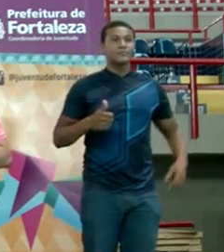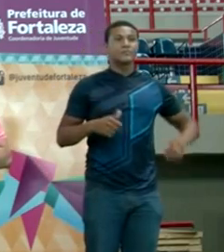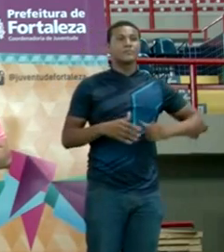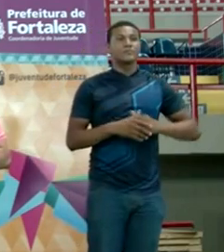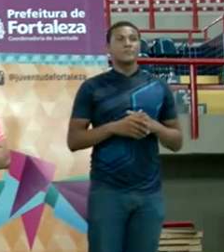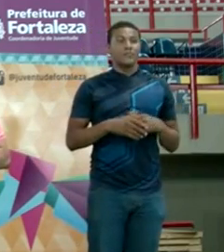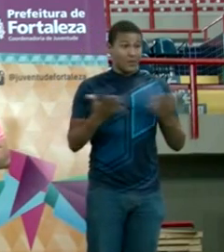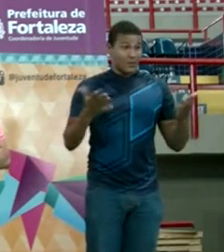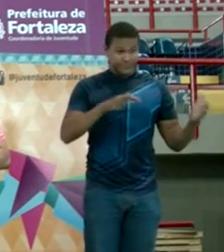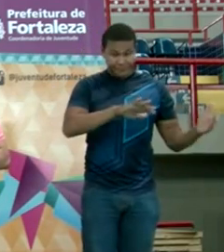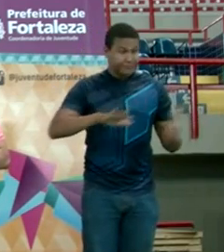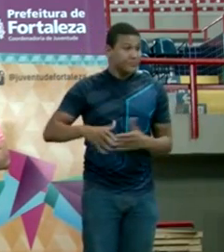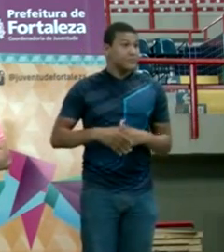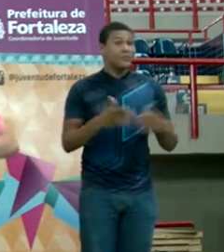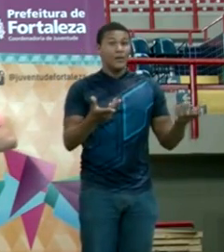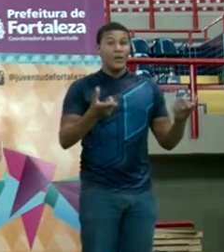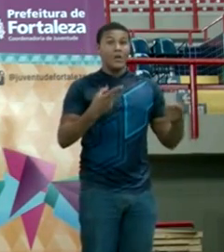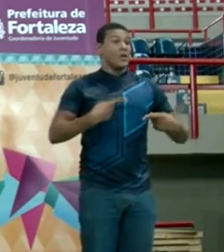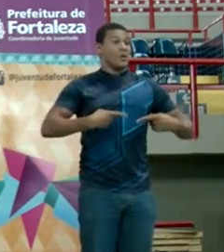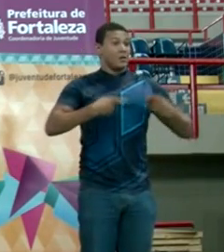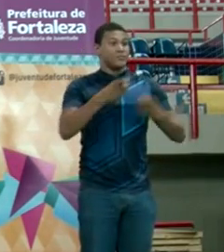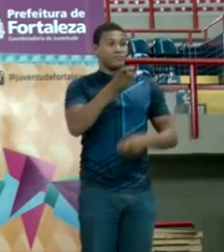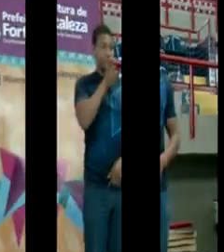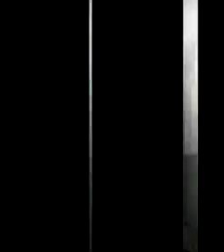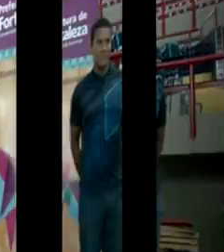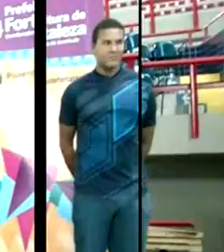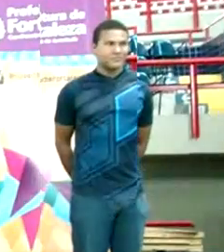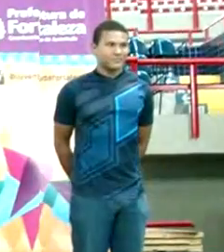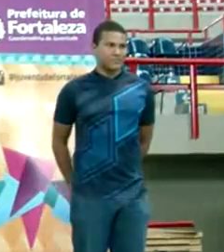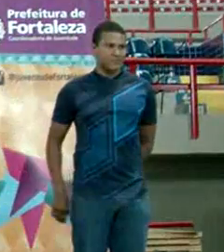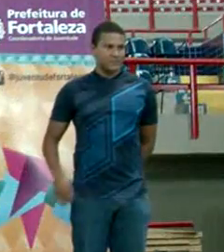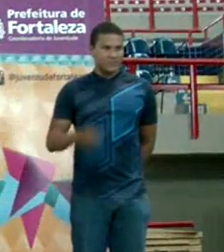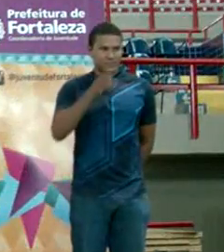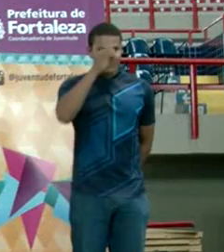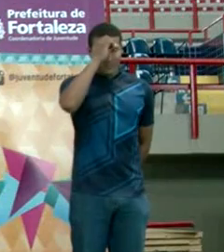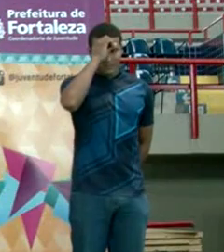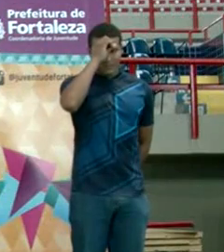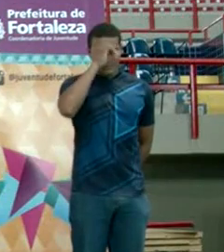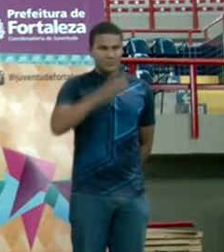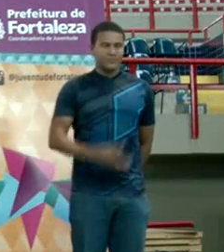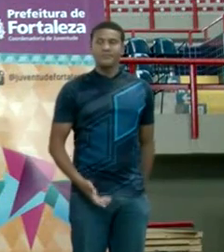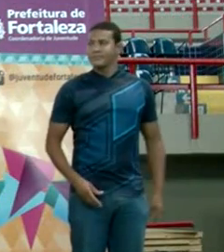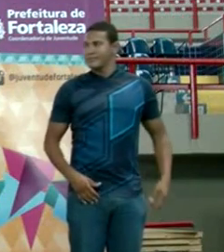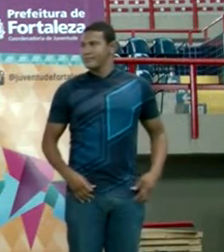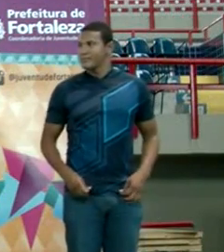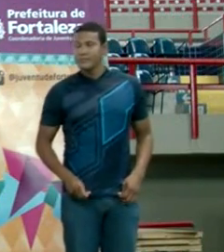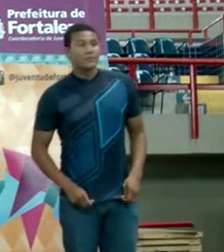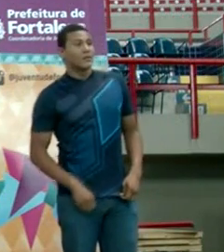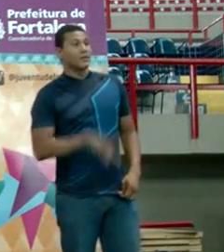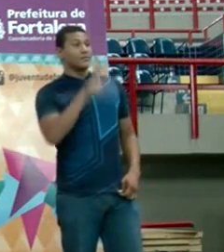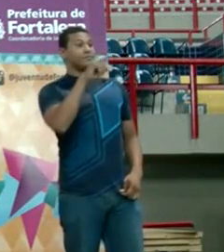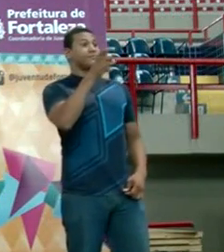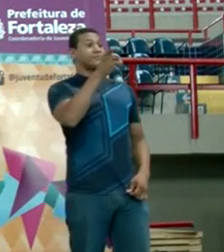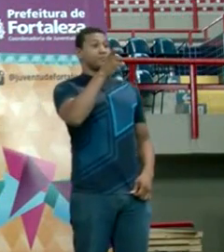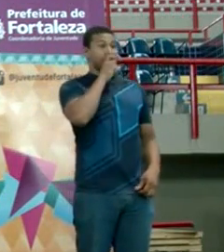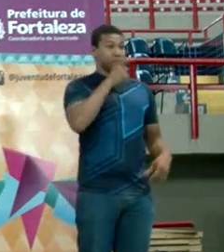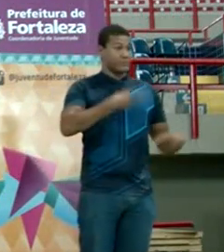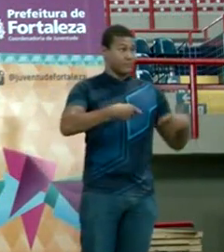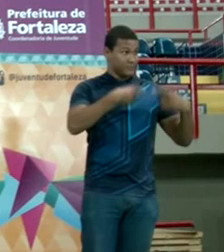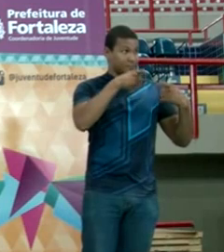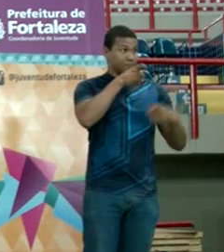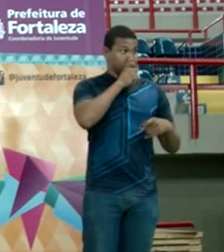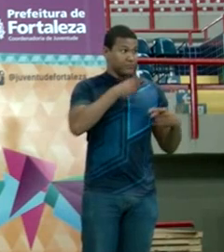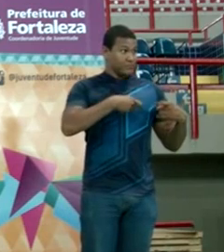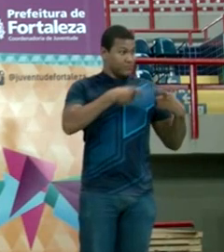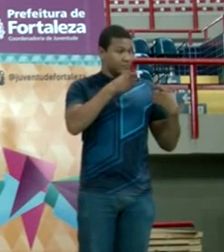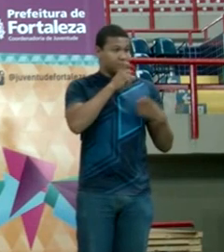Brother, vamos para a Guerra Fria? Vamos lá, bem rapidinho. Vamos lá. Jovem, menina, Guerra Fria. A gente sabe que a